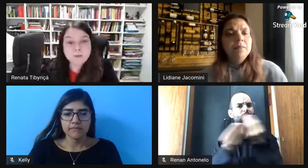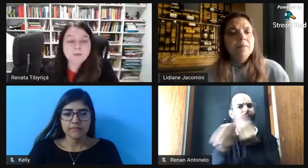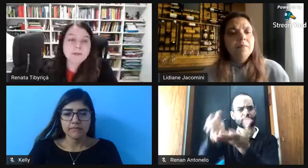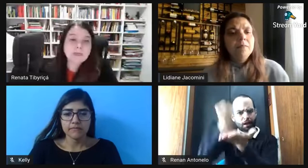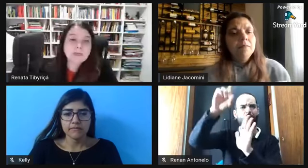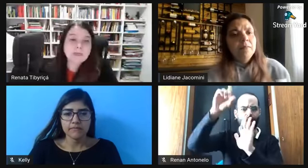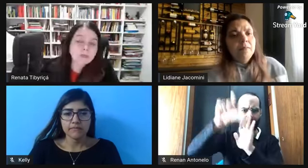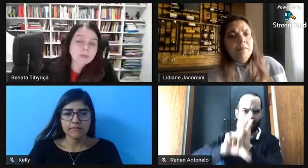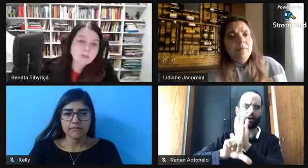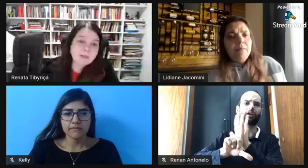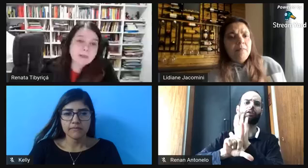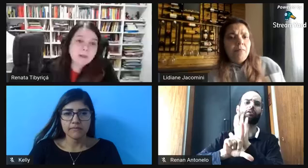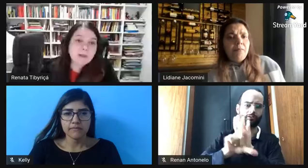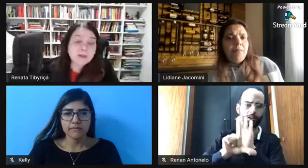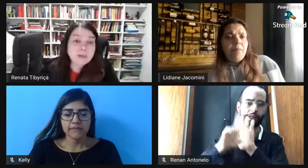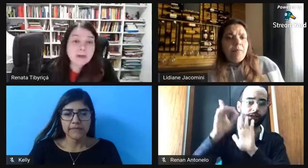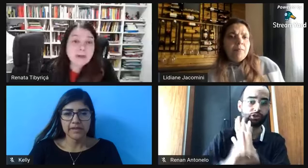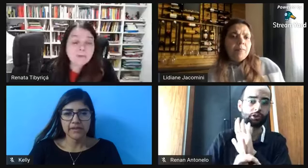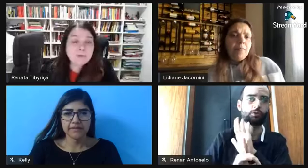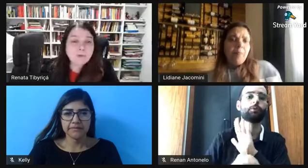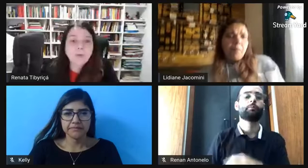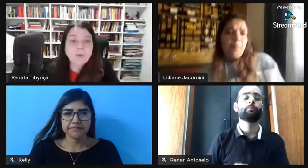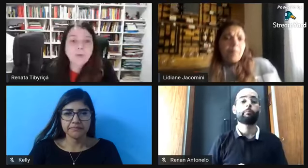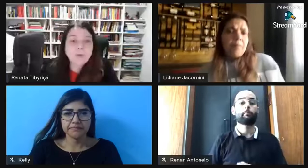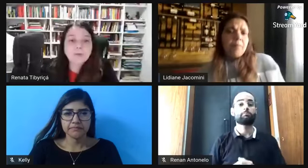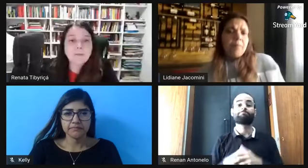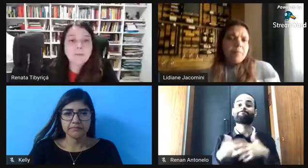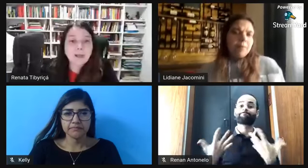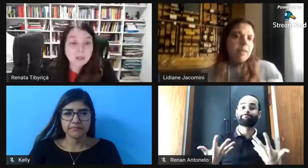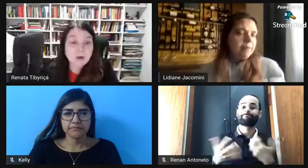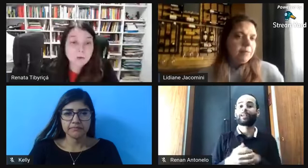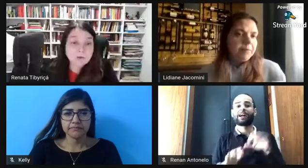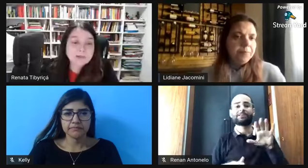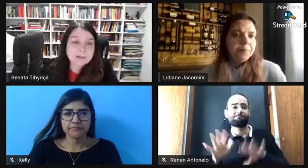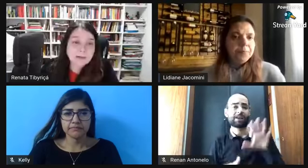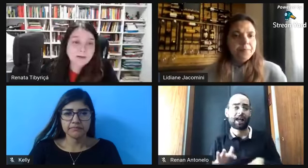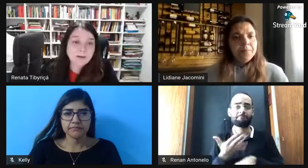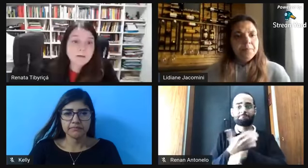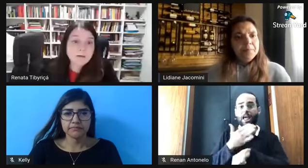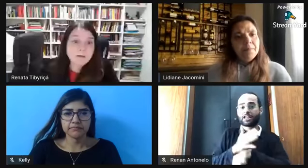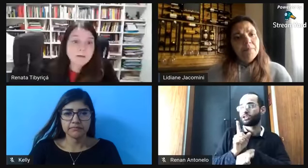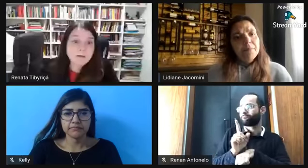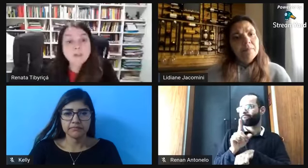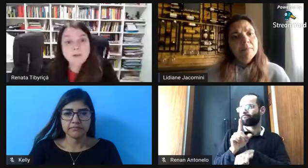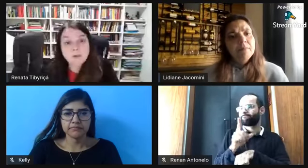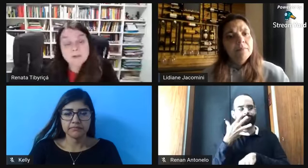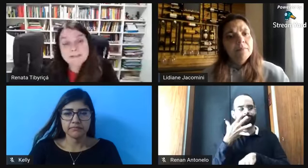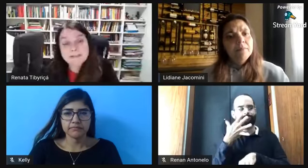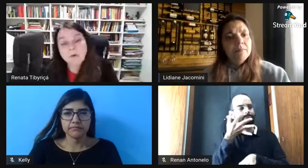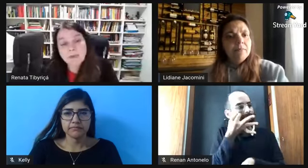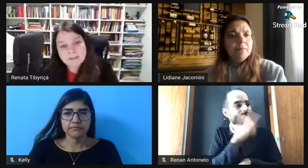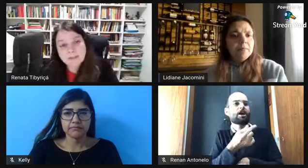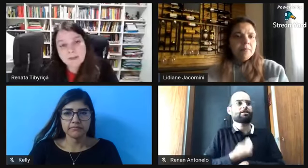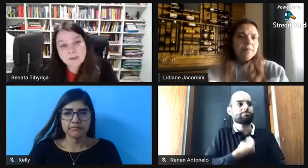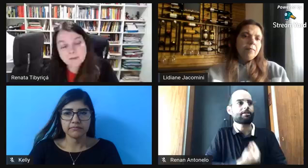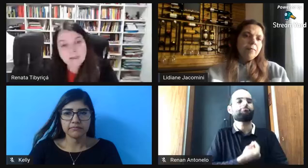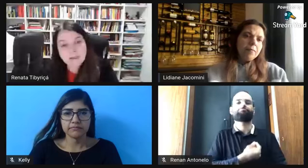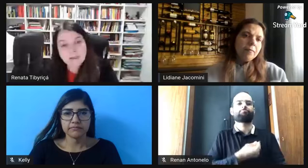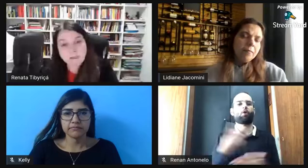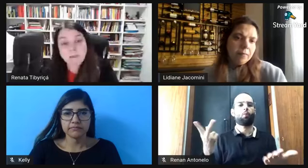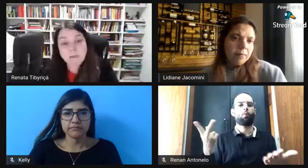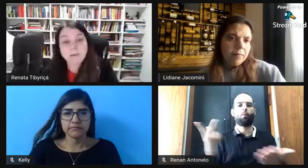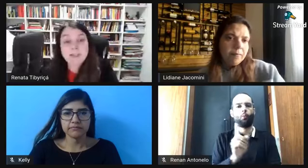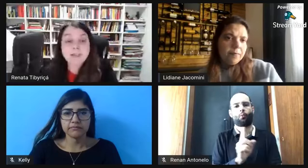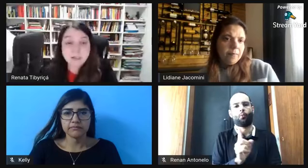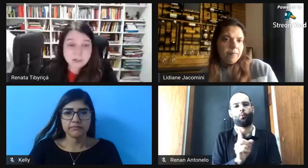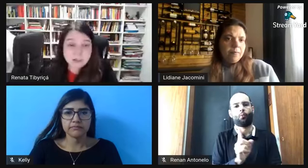As pessoas vão dizer assim, puxa, mas a gente acaba não vendo isso na prática acontecer, mas a gente também precisa conhecer a